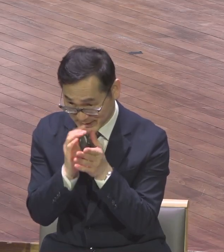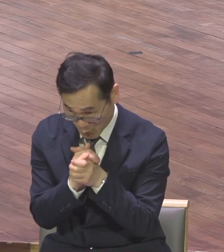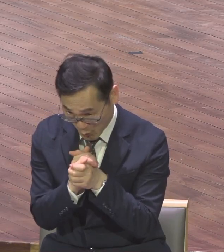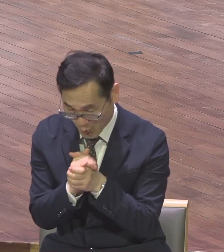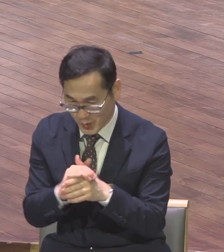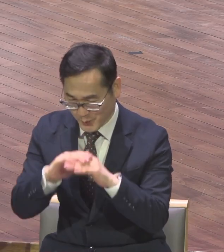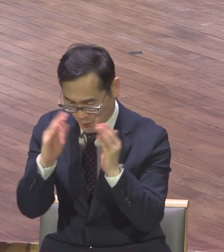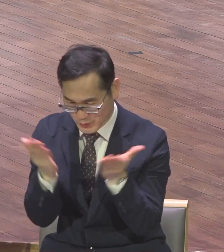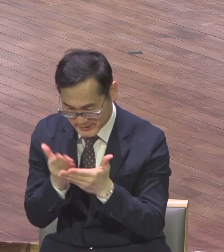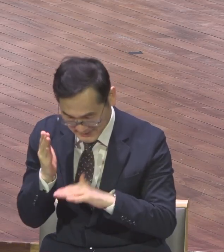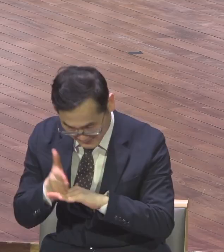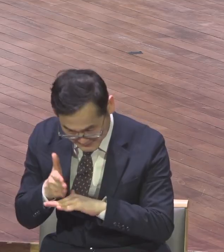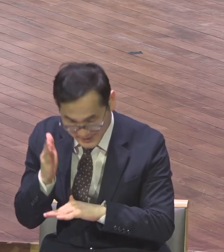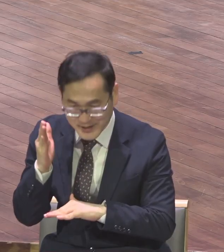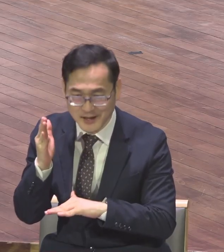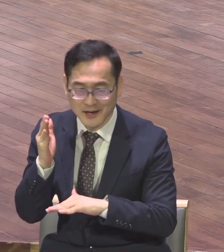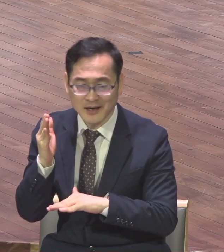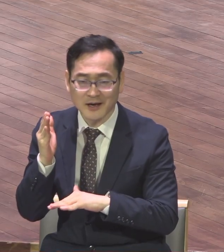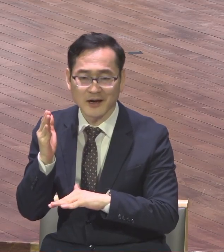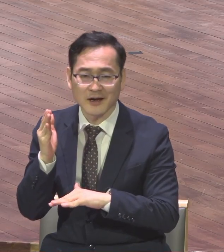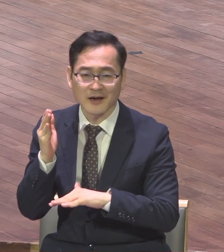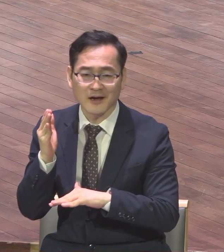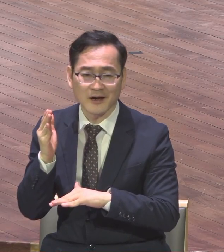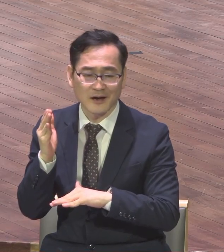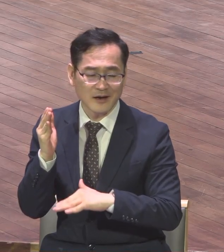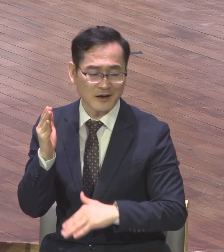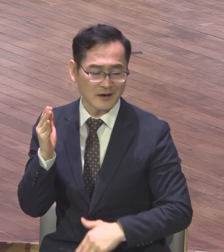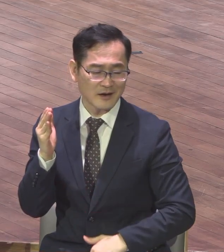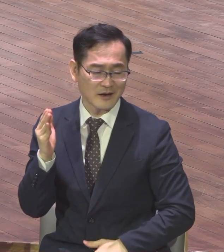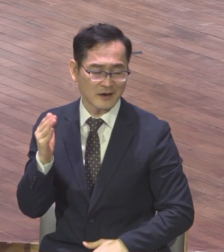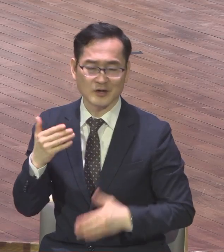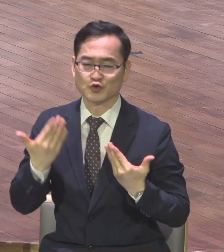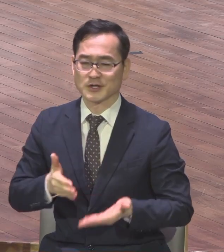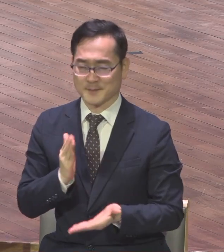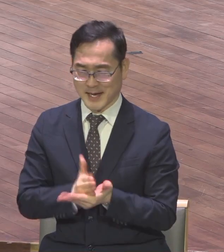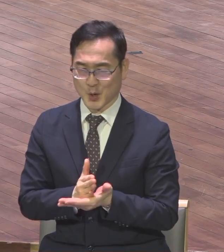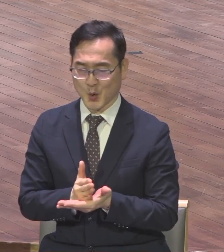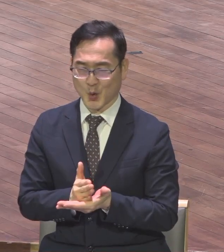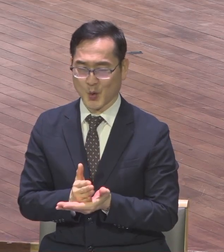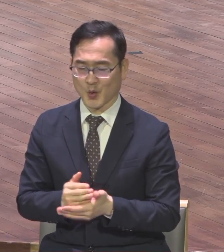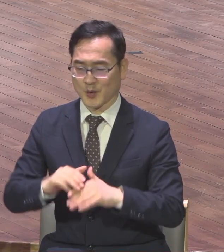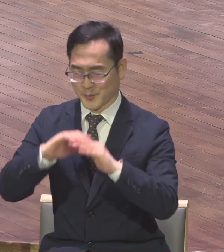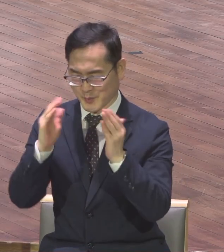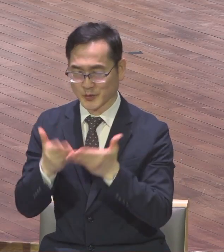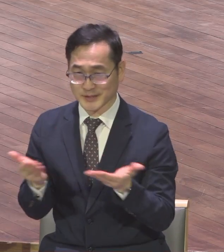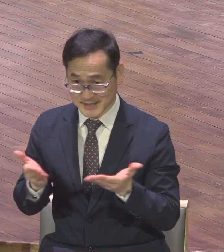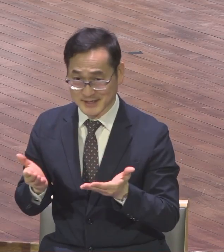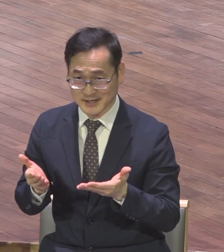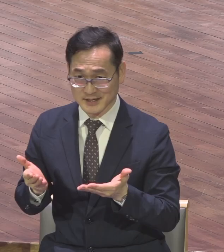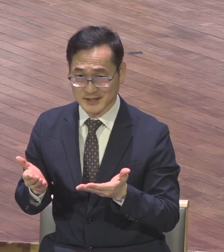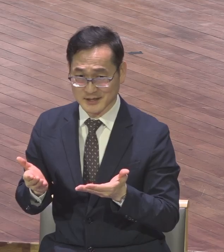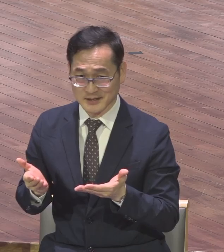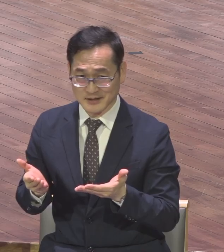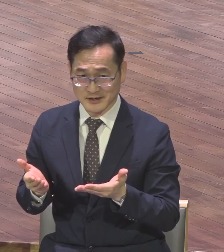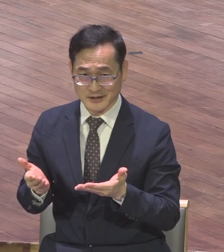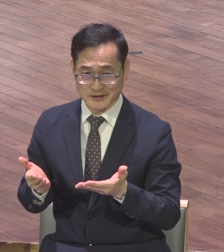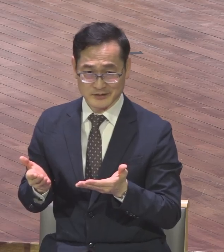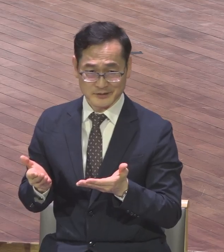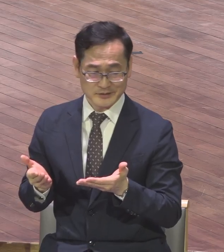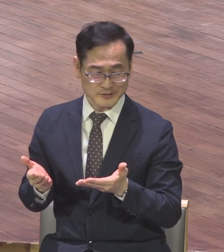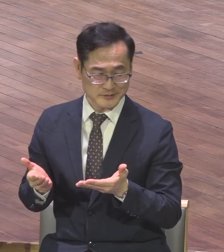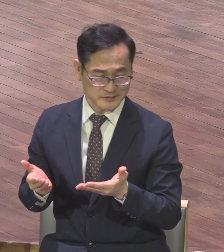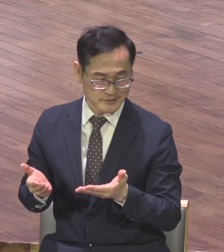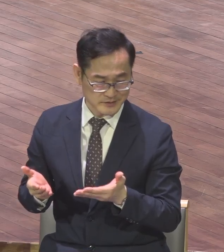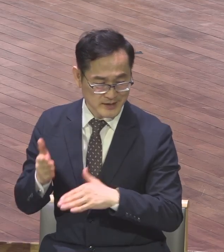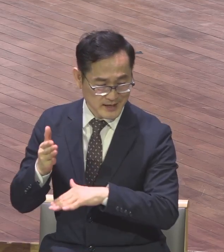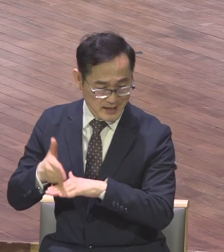뭐가 달려 있습니까? 항상 쉬지 말고 범사의 이 말은 절대성을 이야기해요.